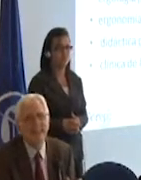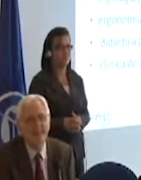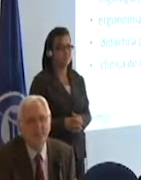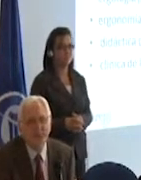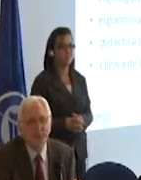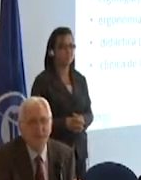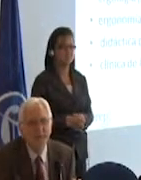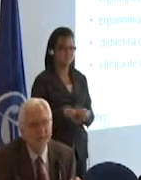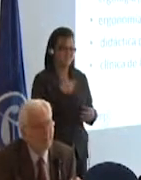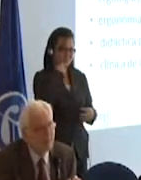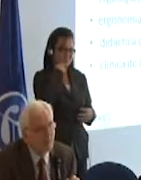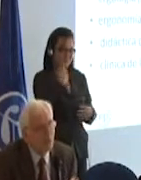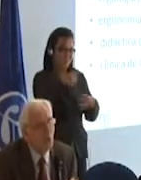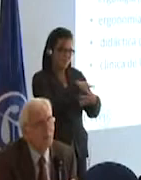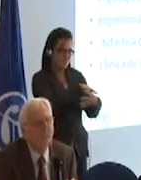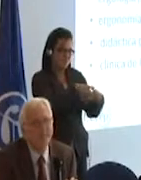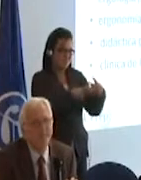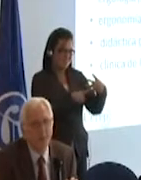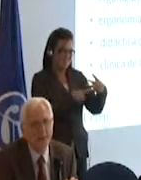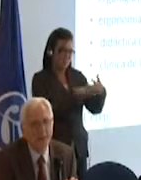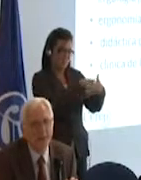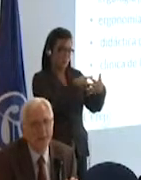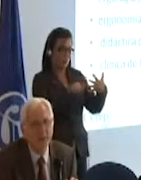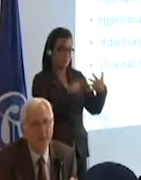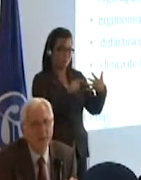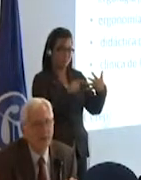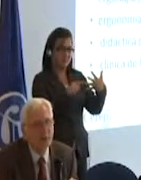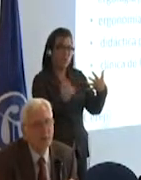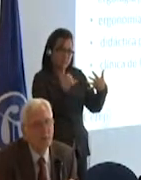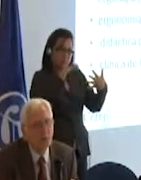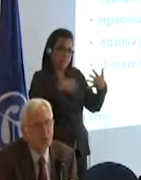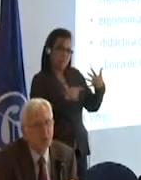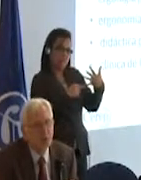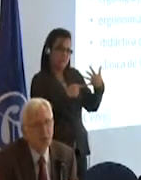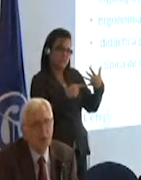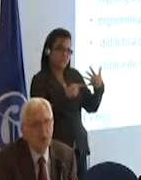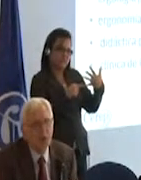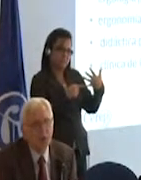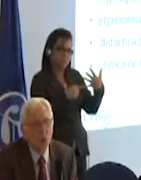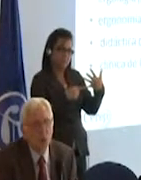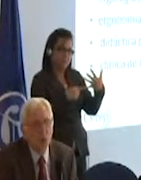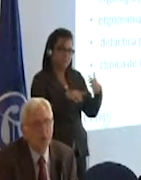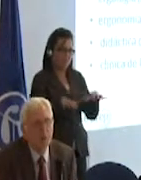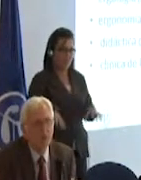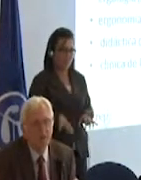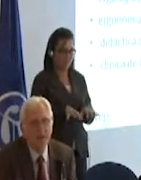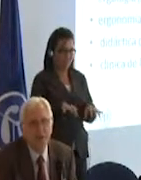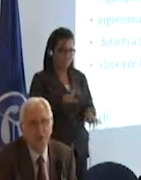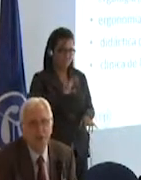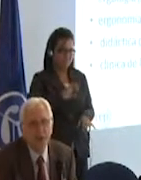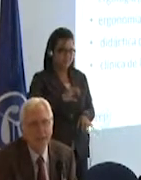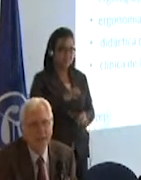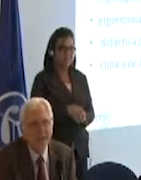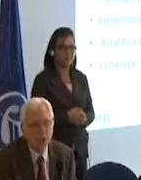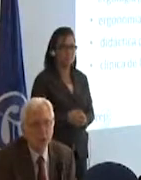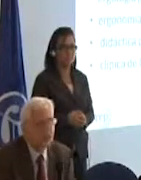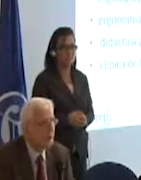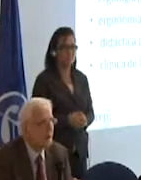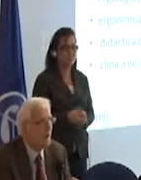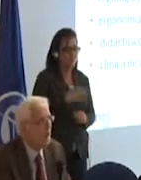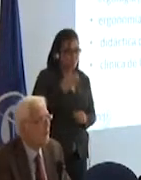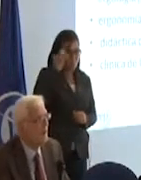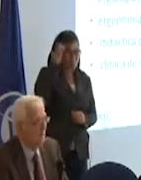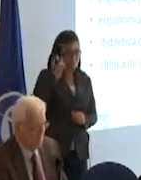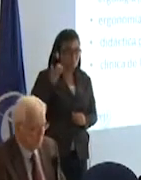Cite cuatro características, voy a citar la quinta característica. Se puede hablar de la actividad. Los profesionales no hablan